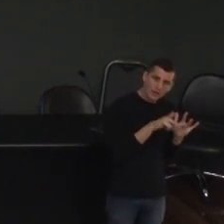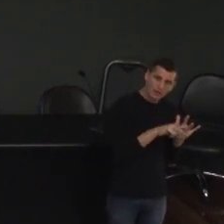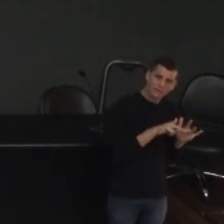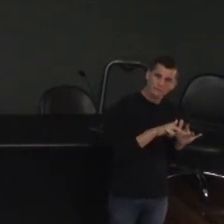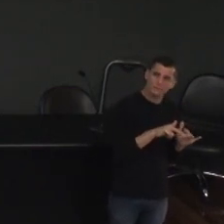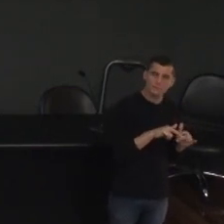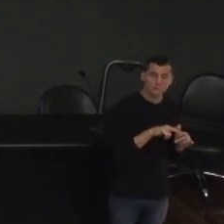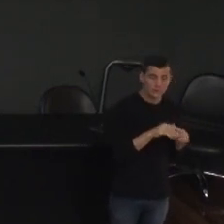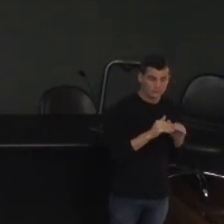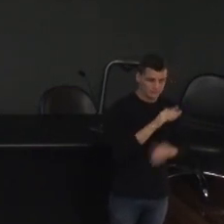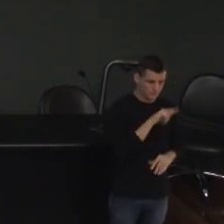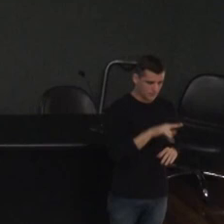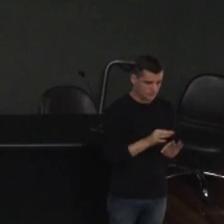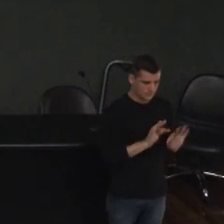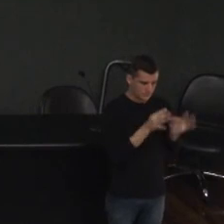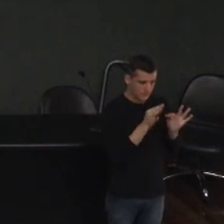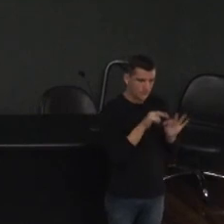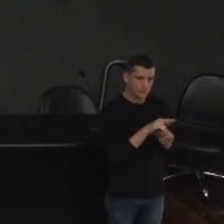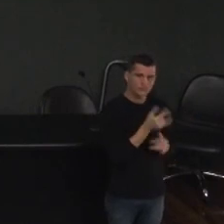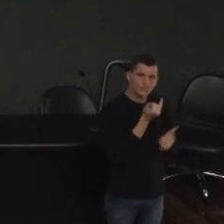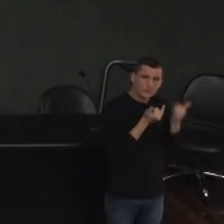informática diga